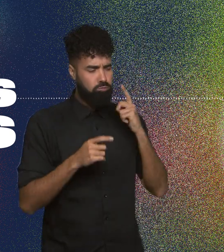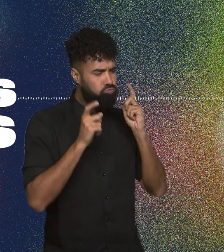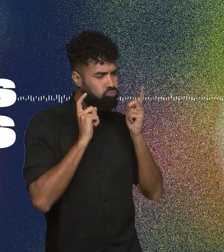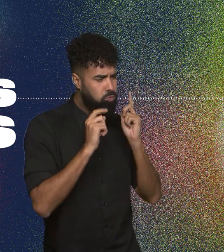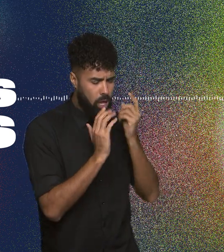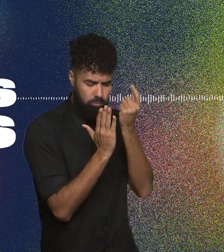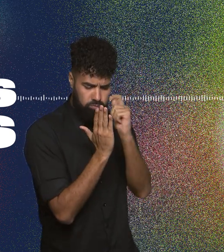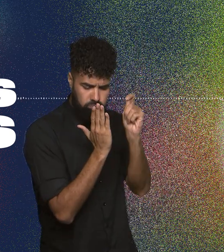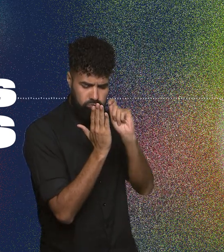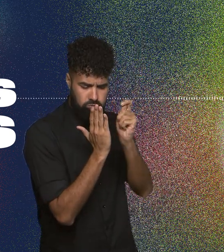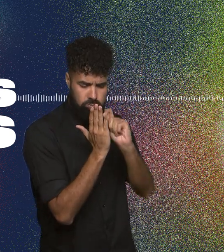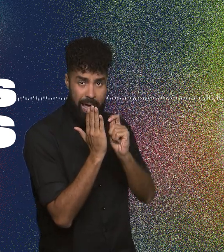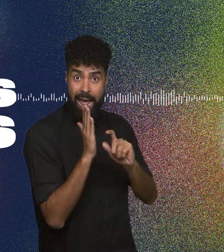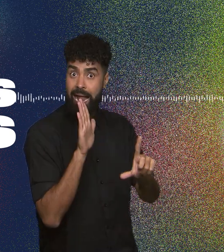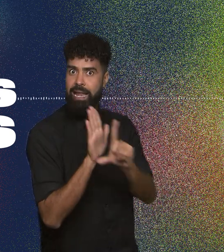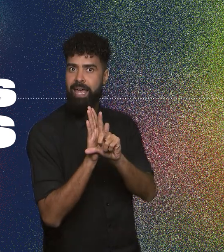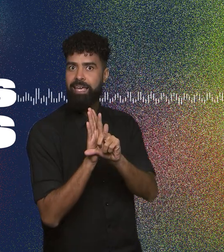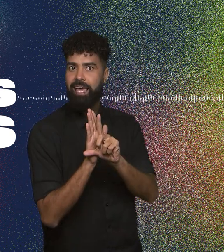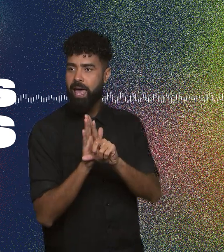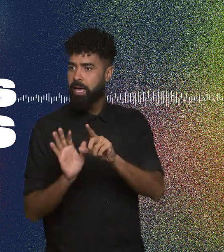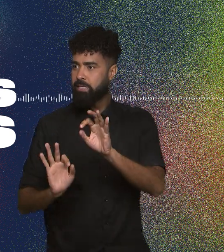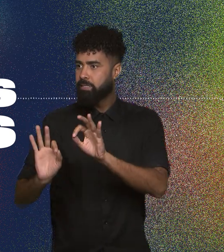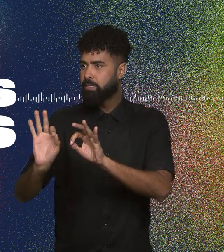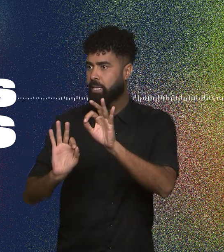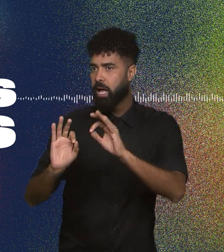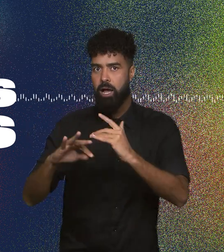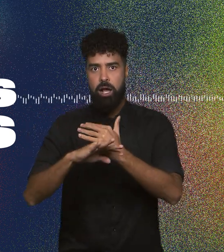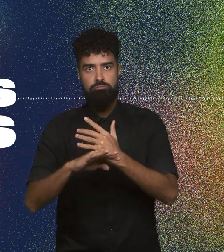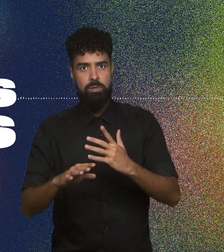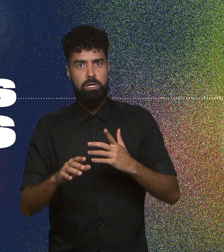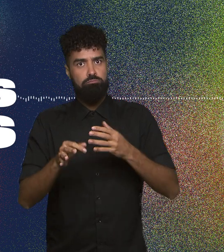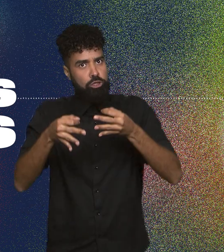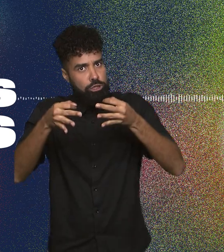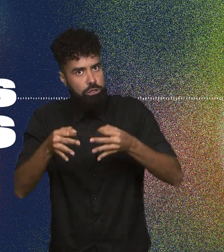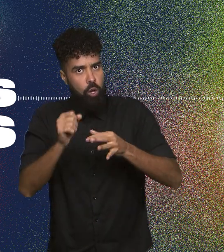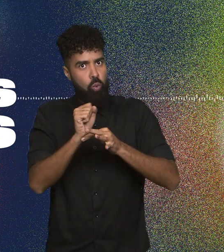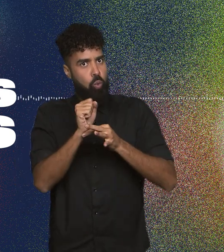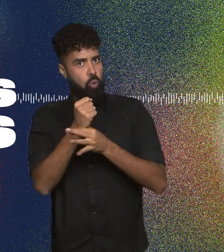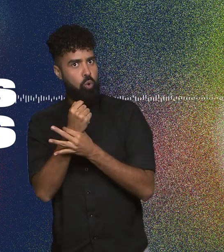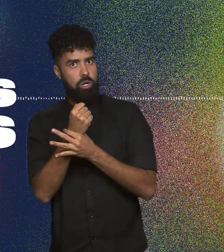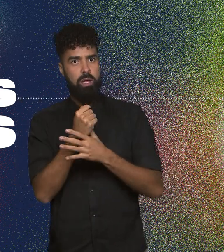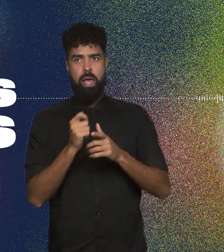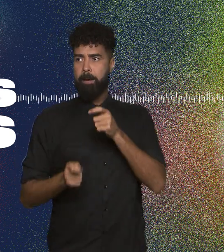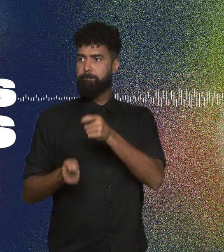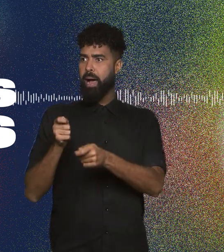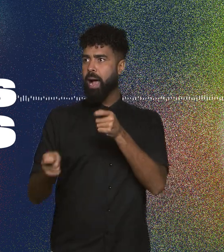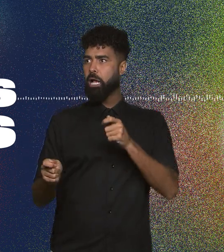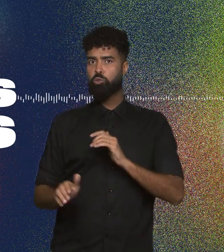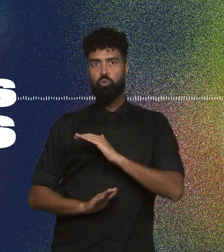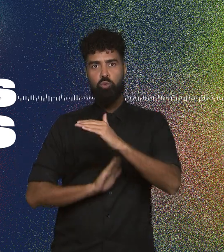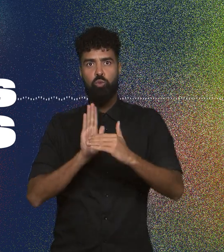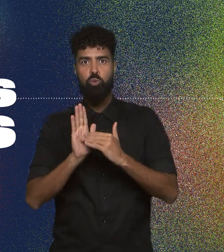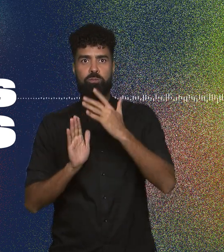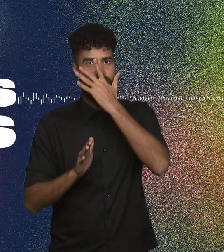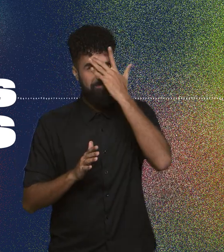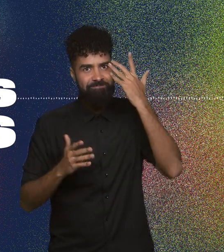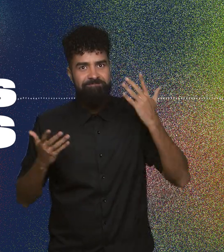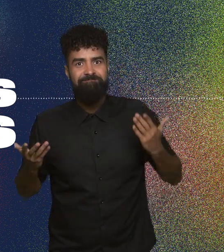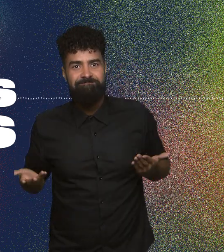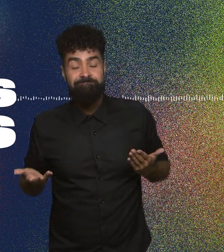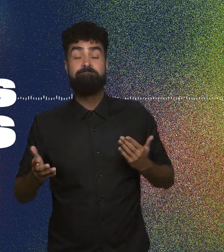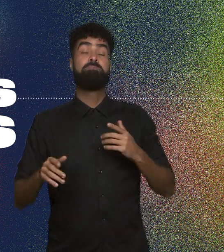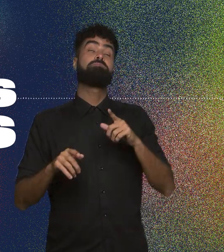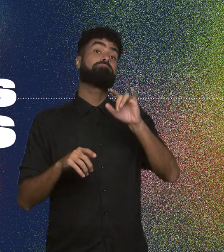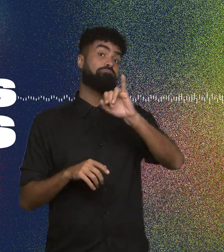manter a cidade organizada, segura, em dia, com o pagamento, né, dos seus servidores. Além disso, é importante a